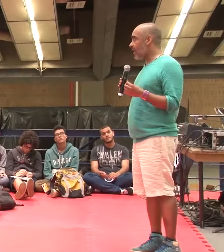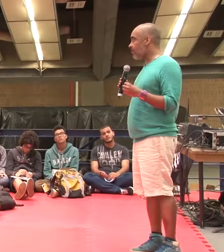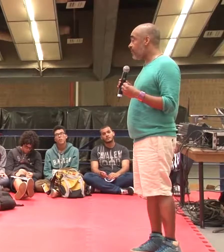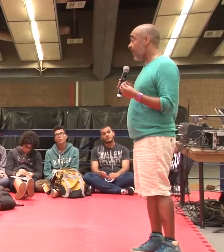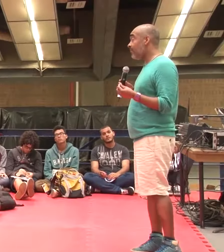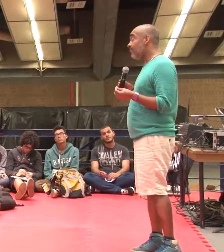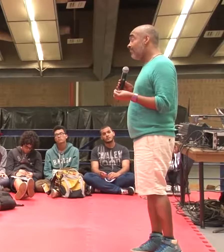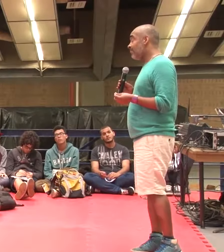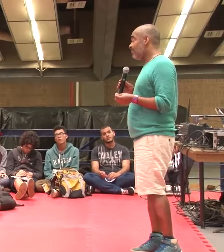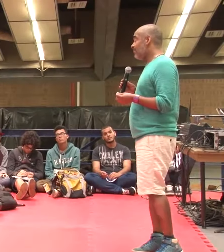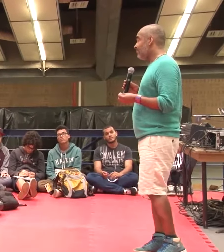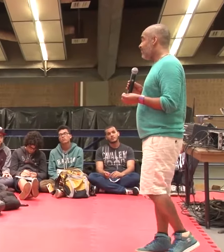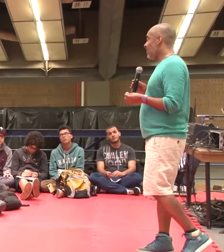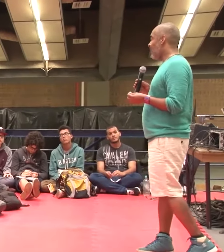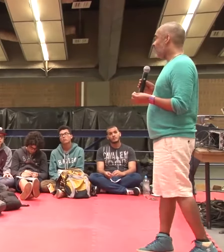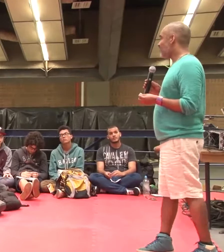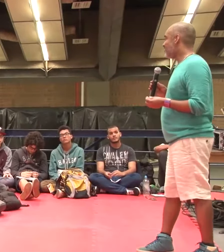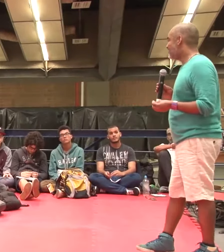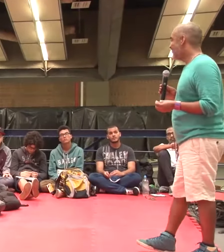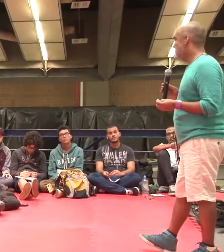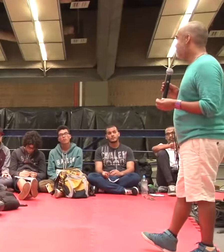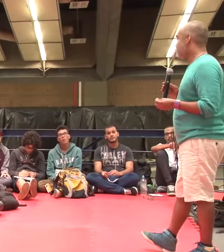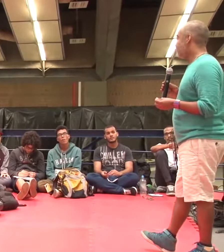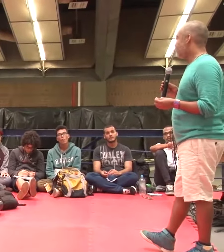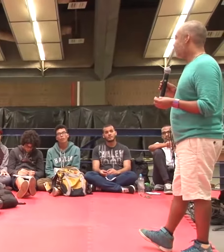talvez seja relativizado nela.